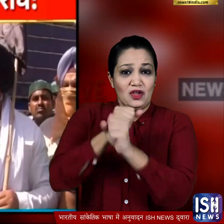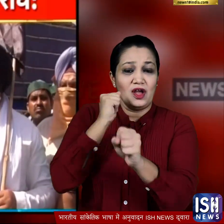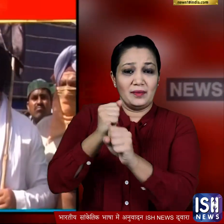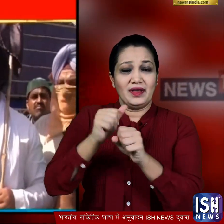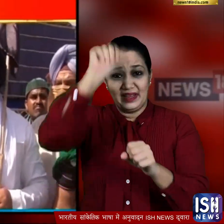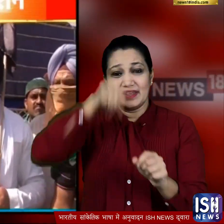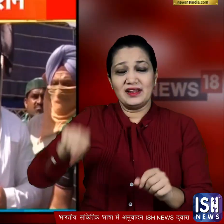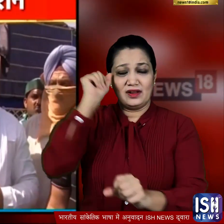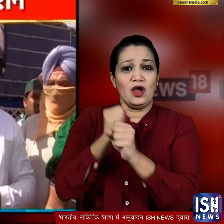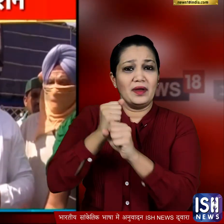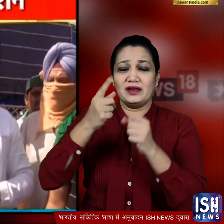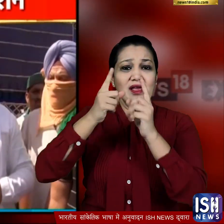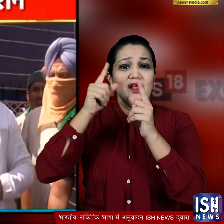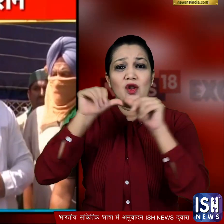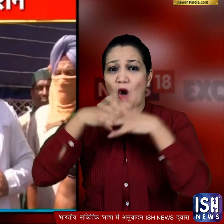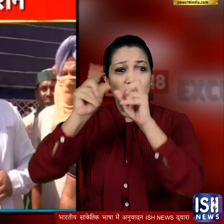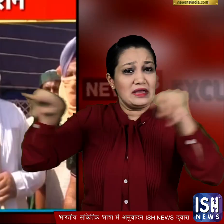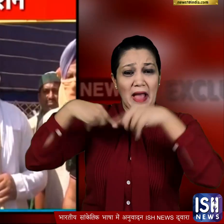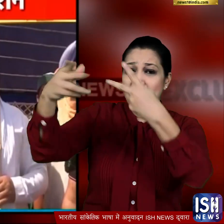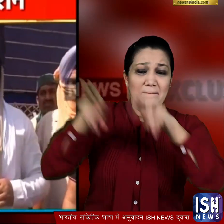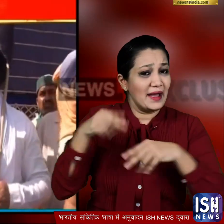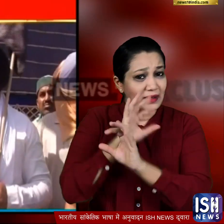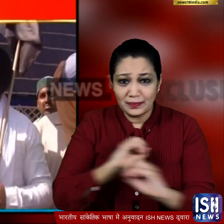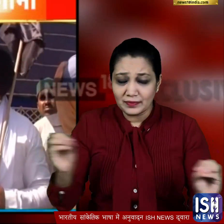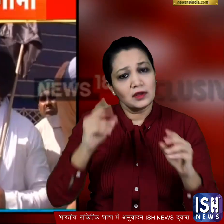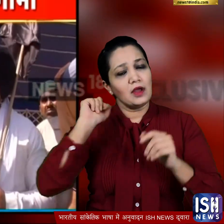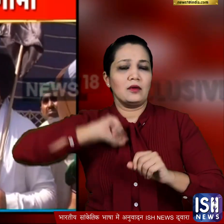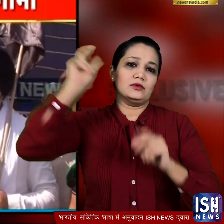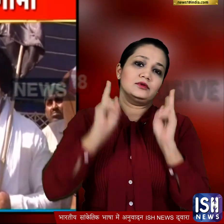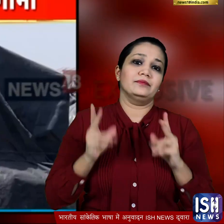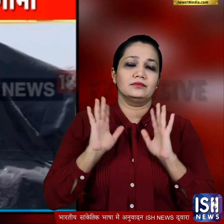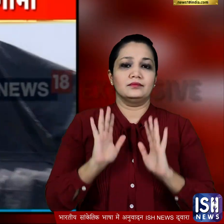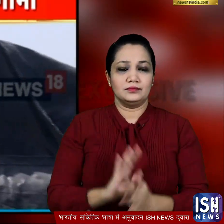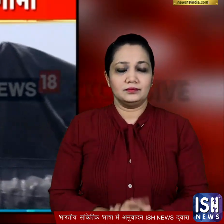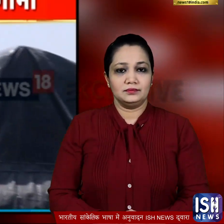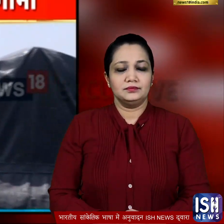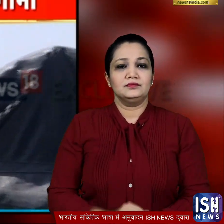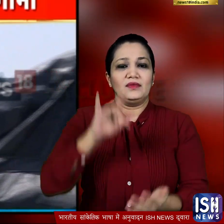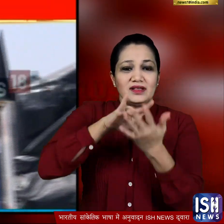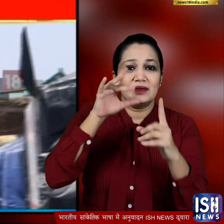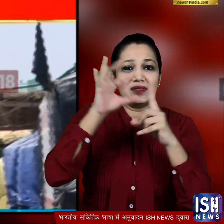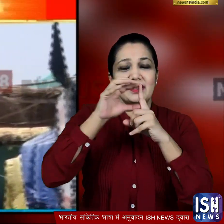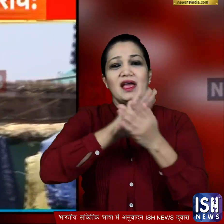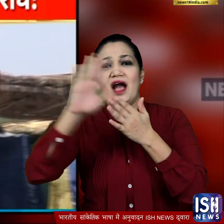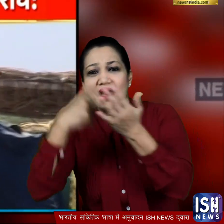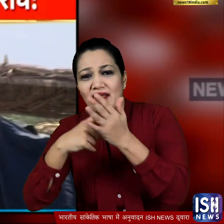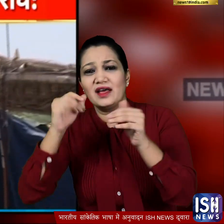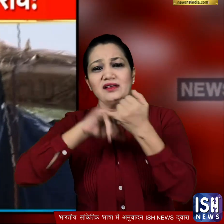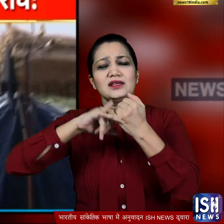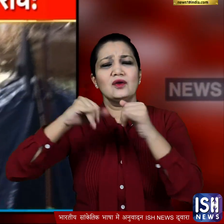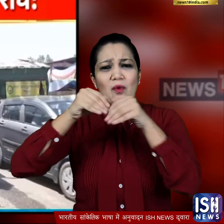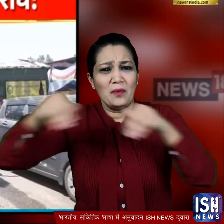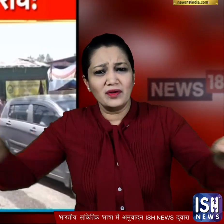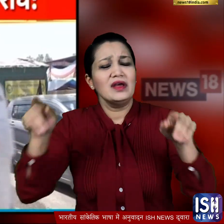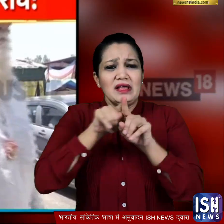तक भारत सरकार वापसी नहीं लेगी कानून, यह आंदोलन जब तक जारी रहेगा। किसान आंदोलन के केंद्र दिल्ली हरियाणा के सिंघू